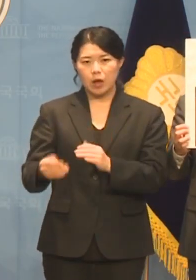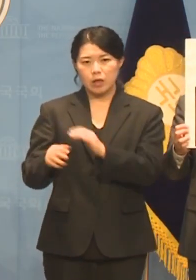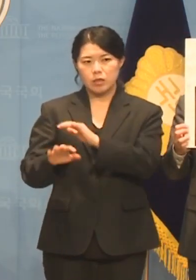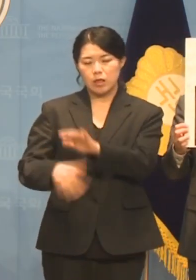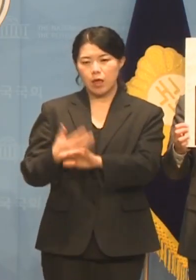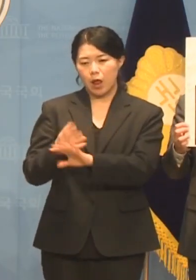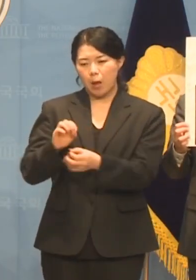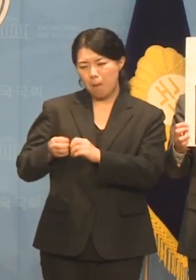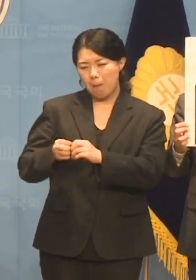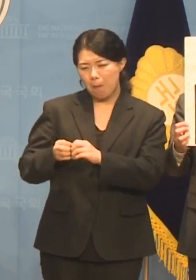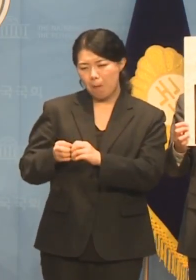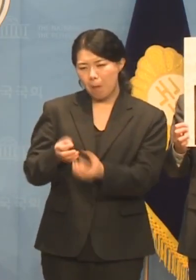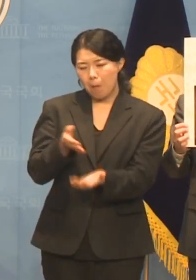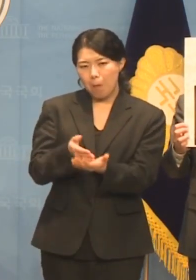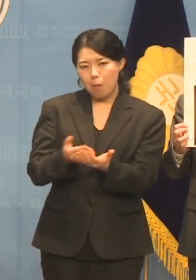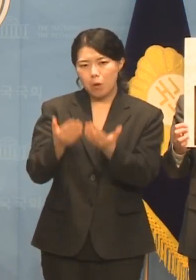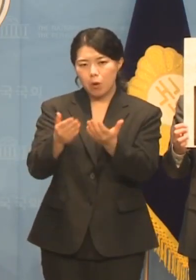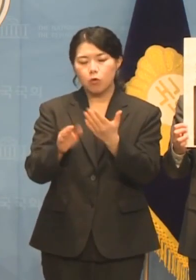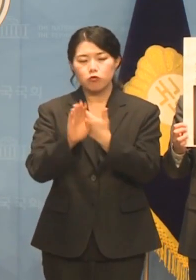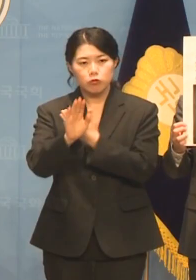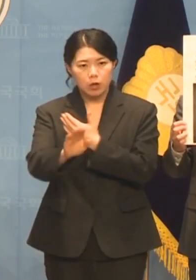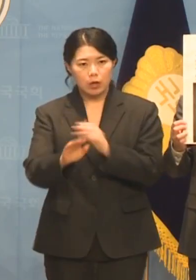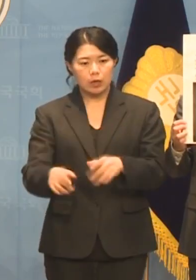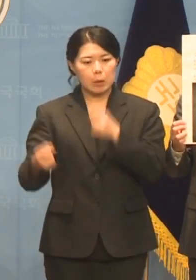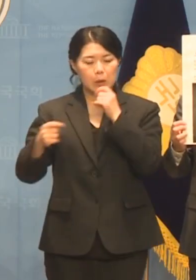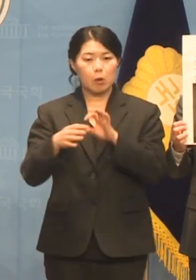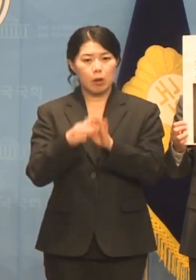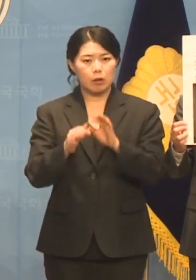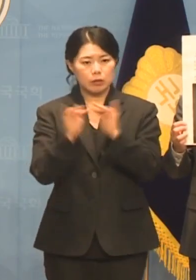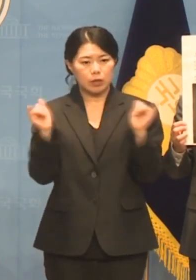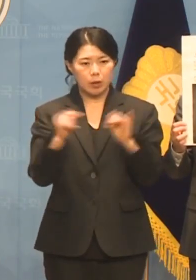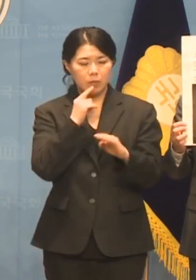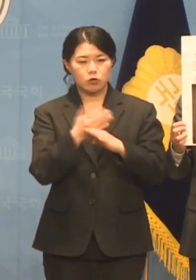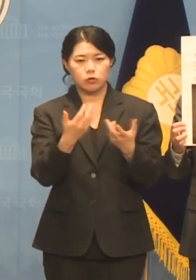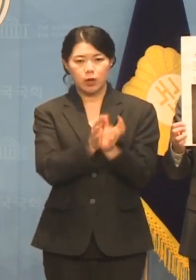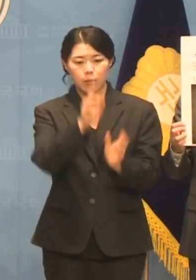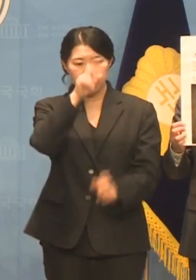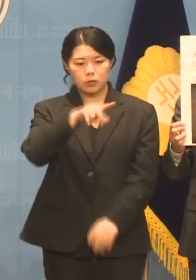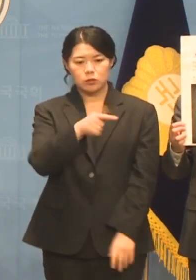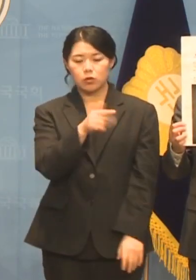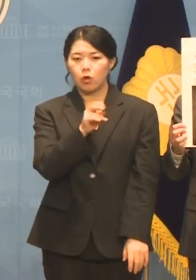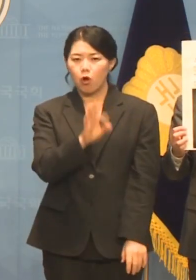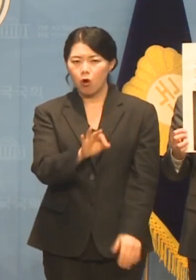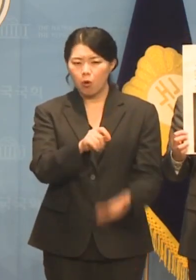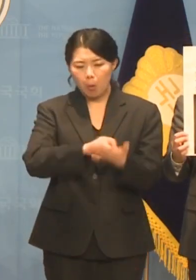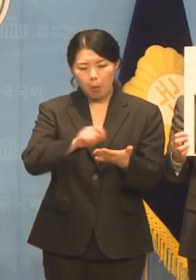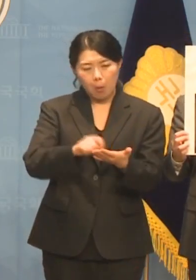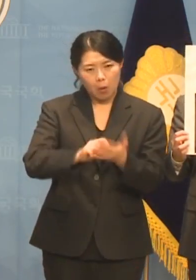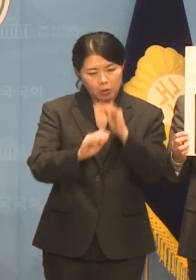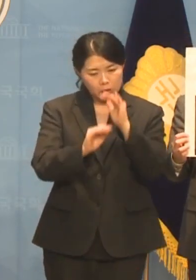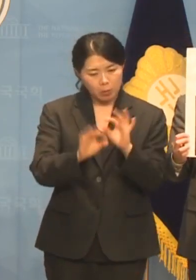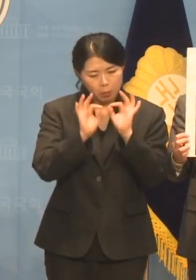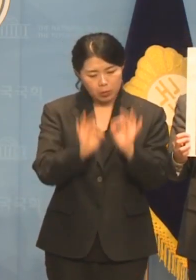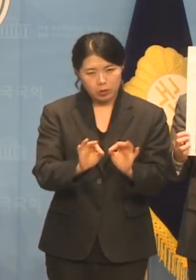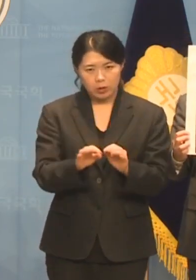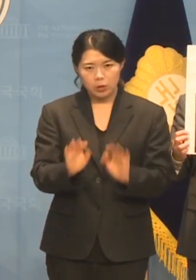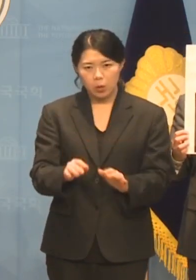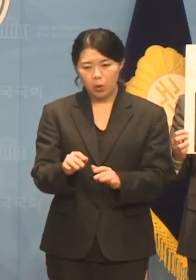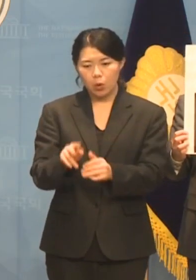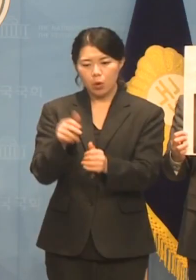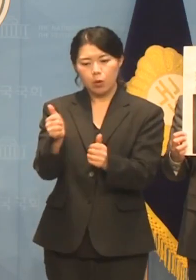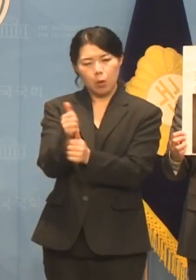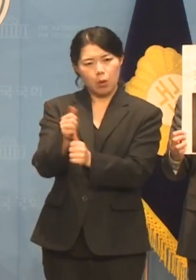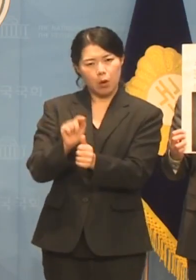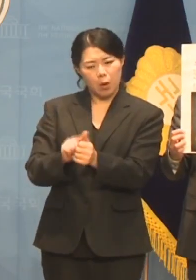보도가 있은 이후 극우 성향 인사들이 민주당 박선원 의원의 필체가 홍장원 전 국정원